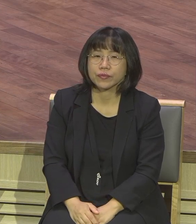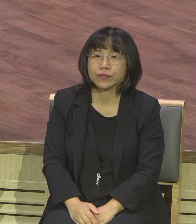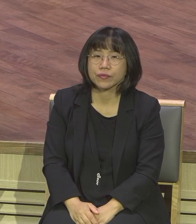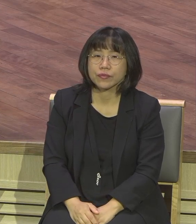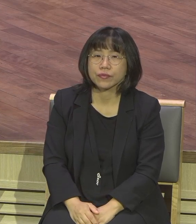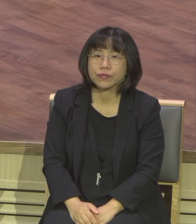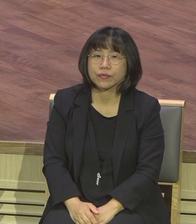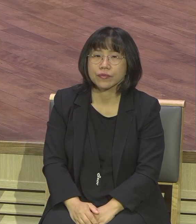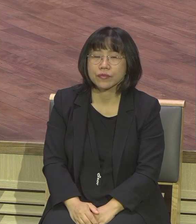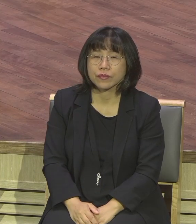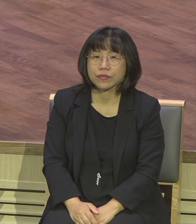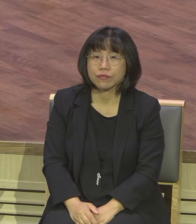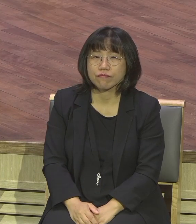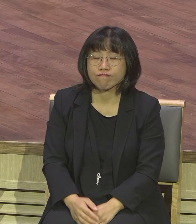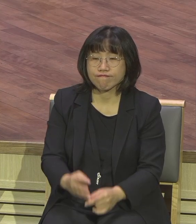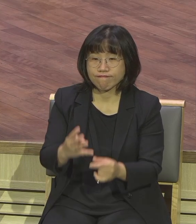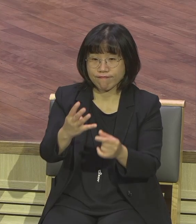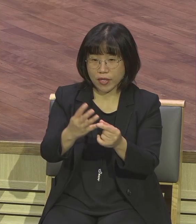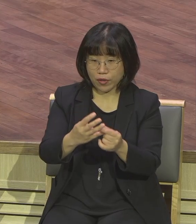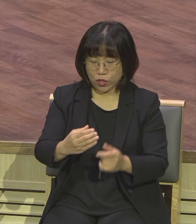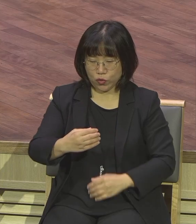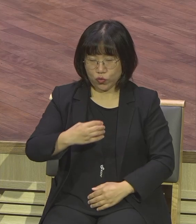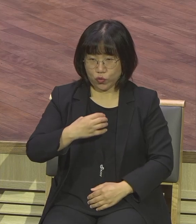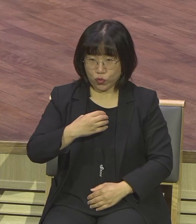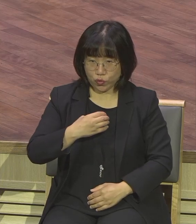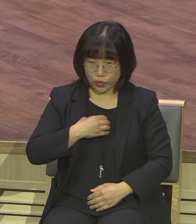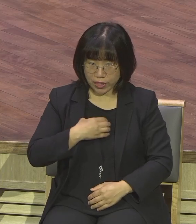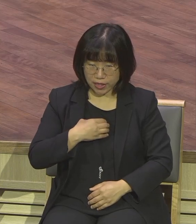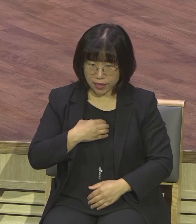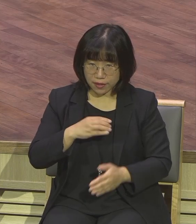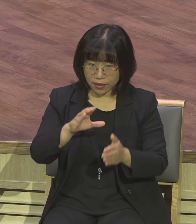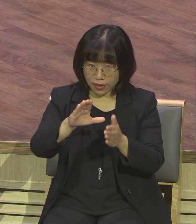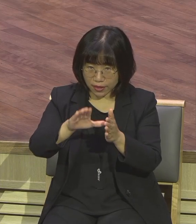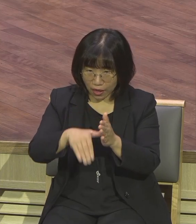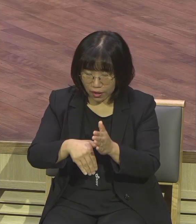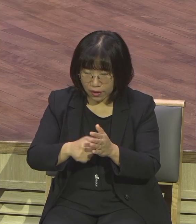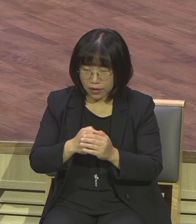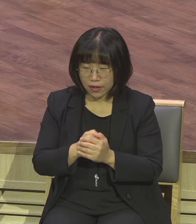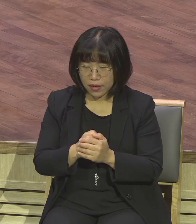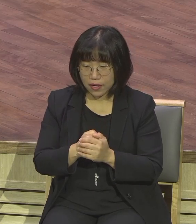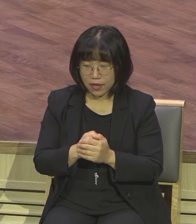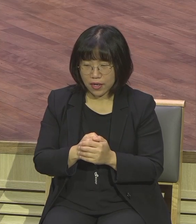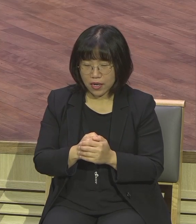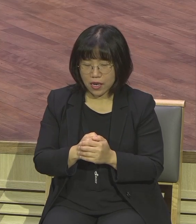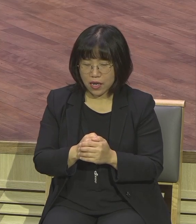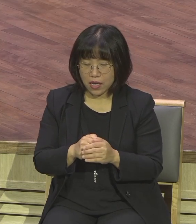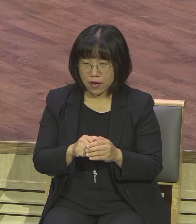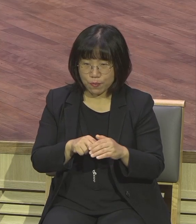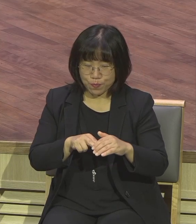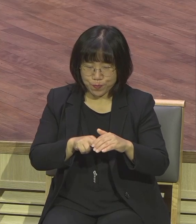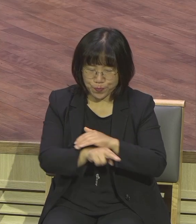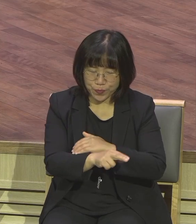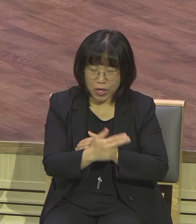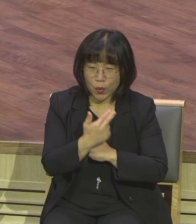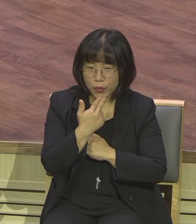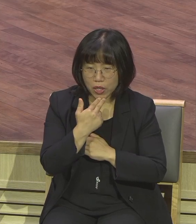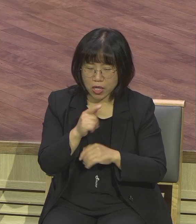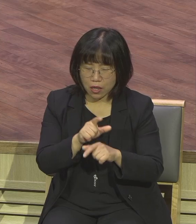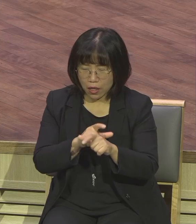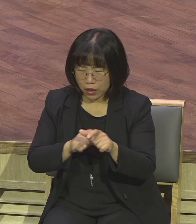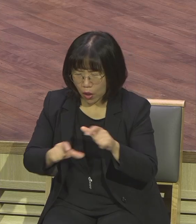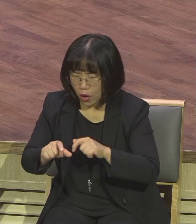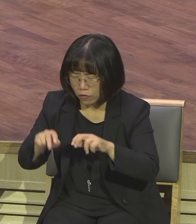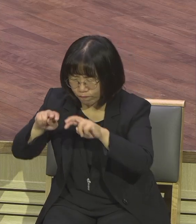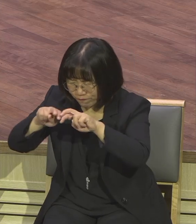곳이죠. 그리고 위기가 왔다. 위기가 왔을 때 피하는 게 아니고 이 유대인들을 파고드는